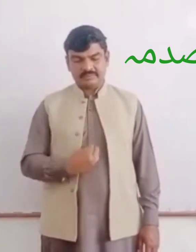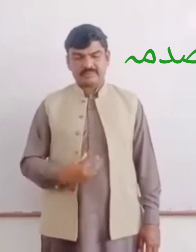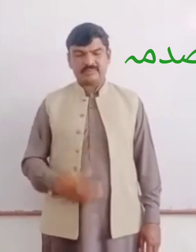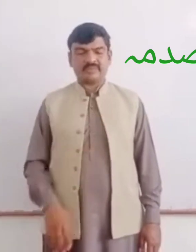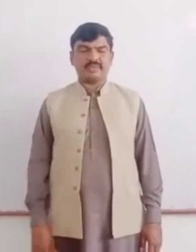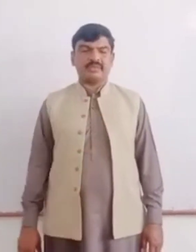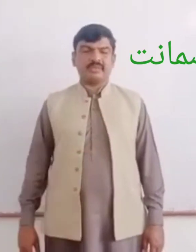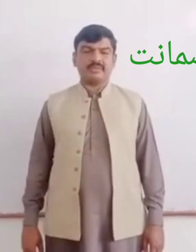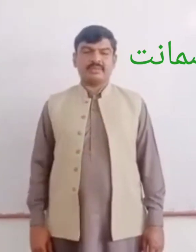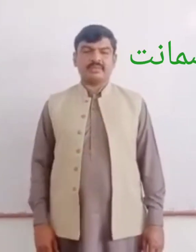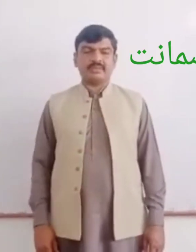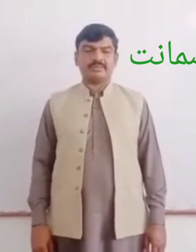जमानत,